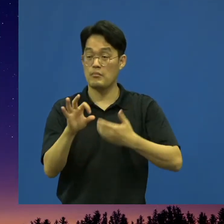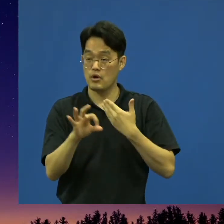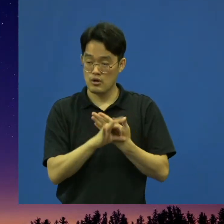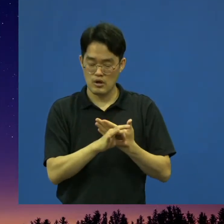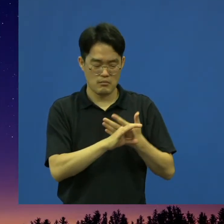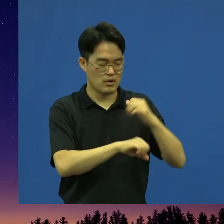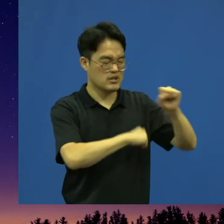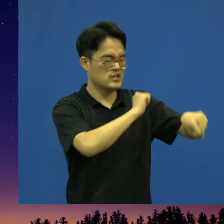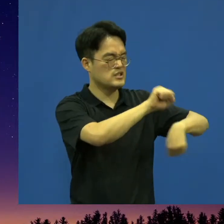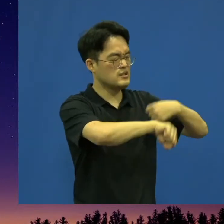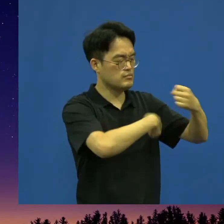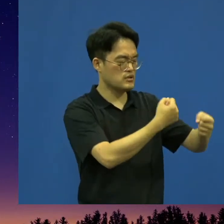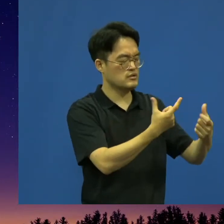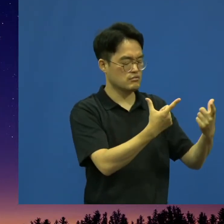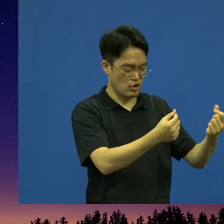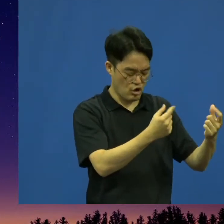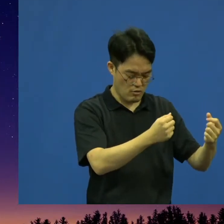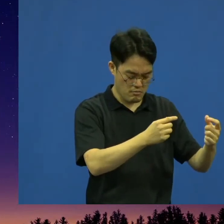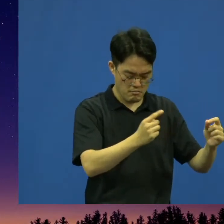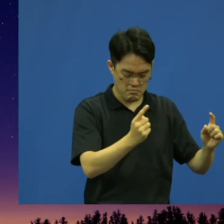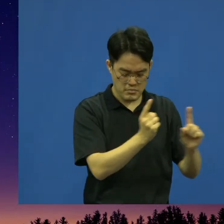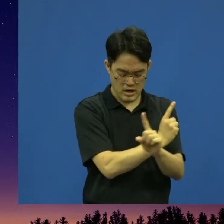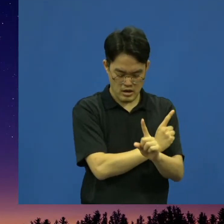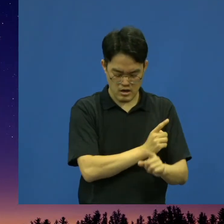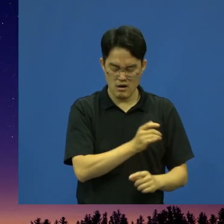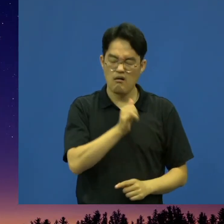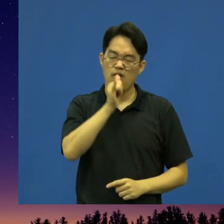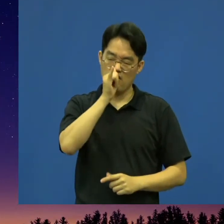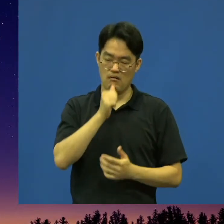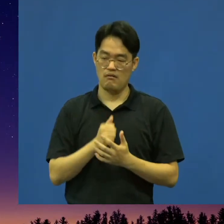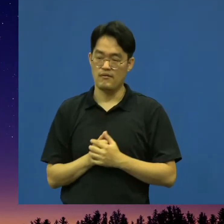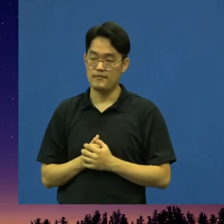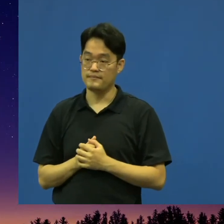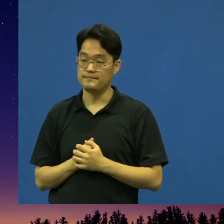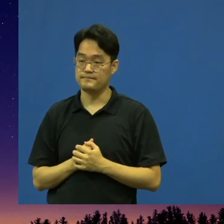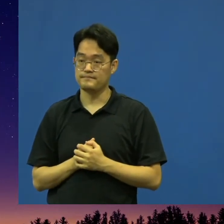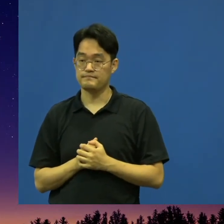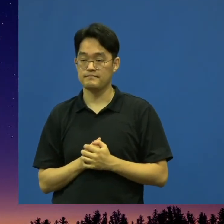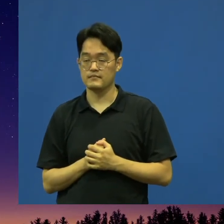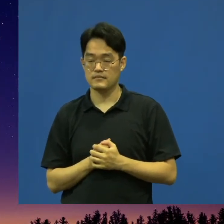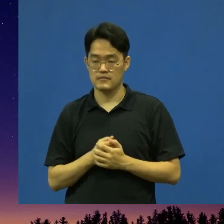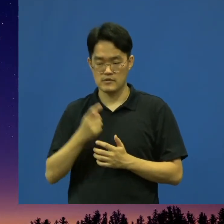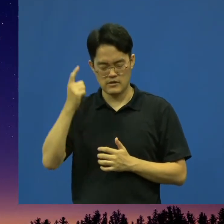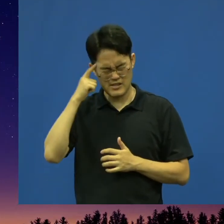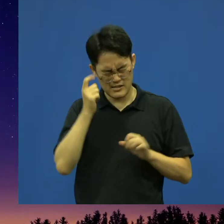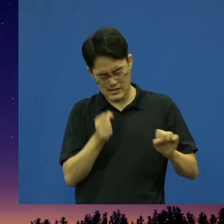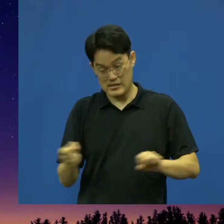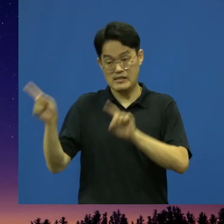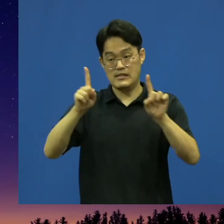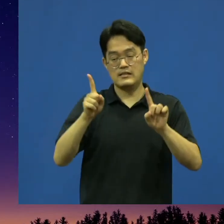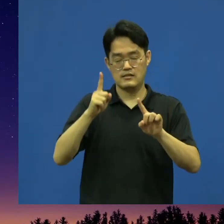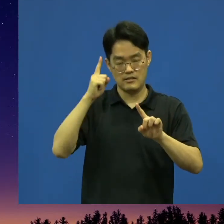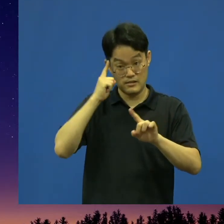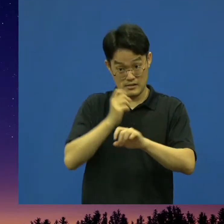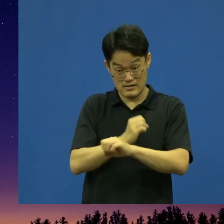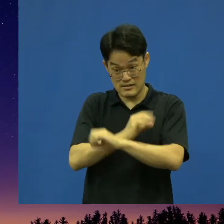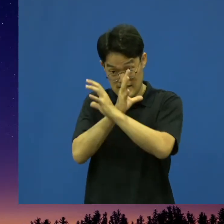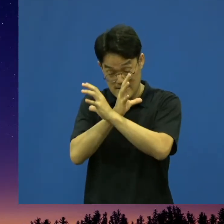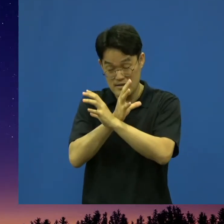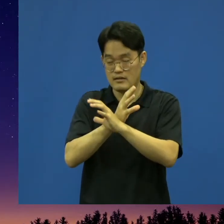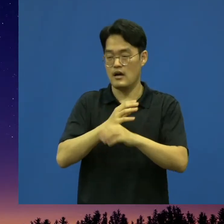짐승같이 변할 수 있는 속성을 가지고 있어요. 정신을 바짝 차려야 합니다.